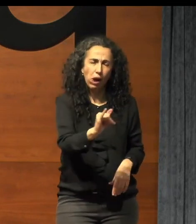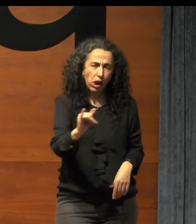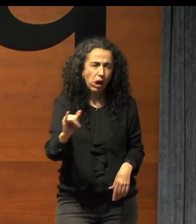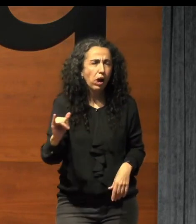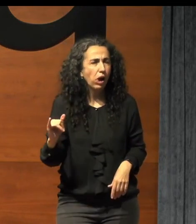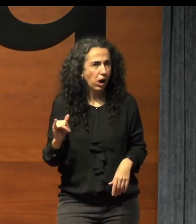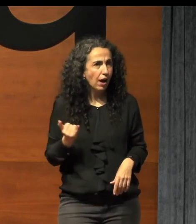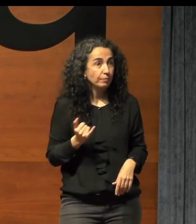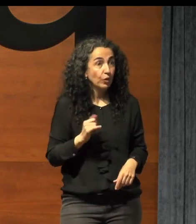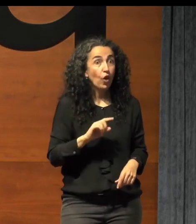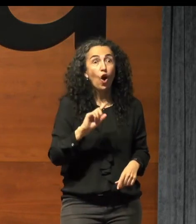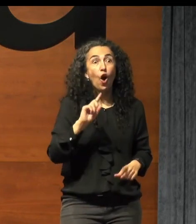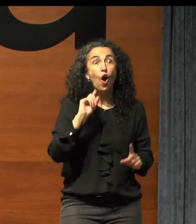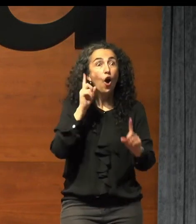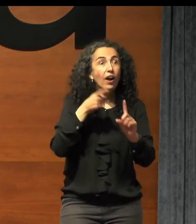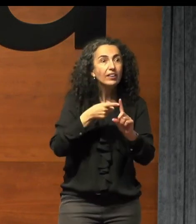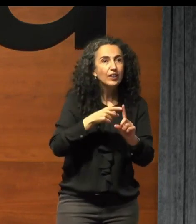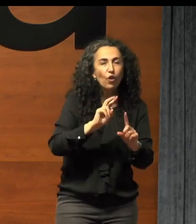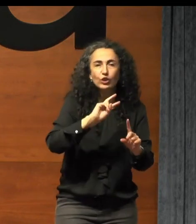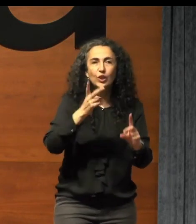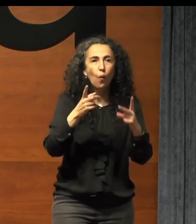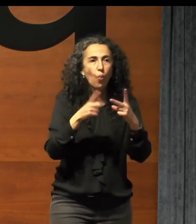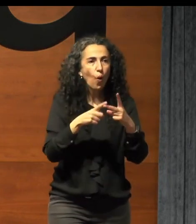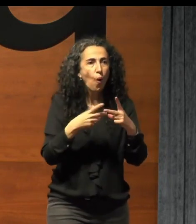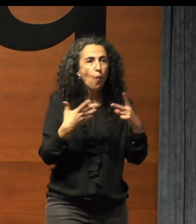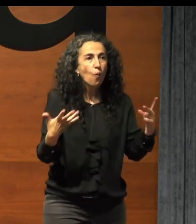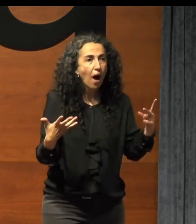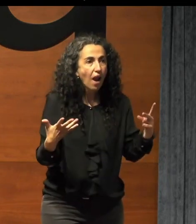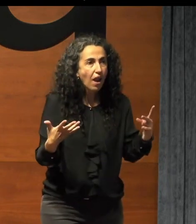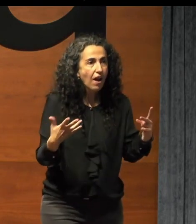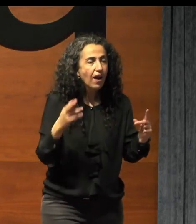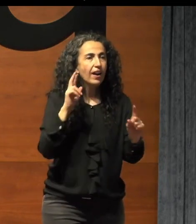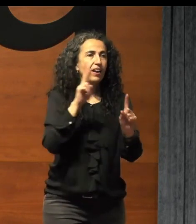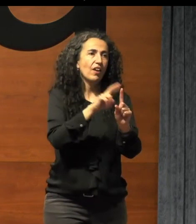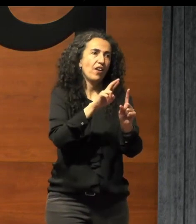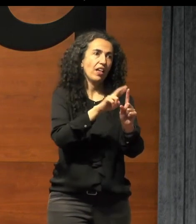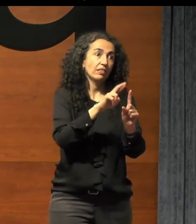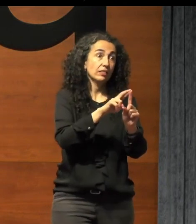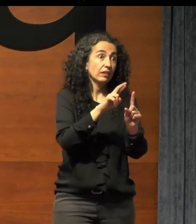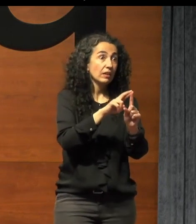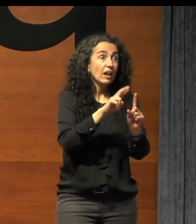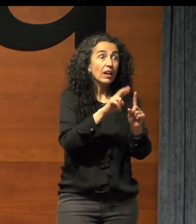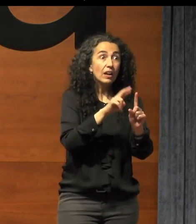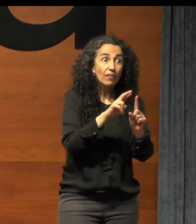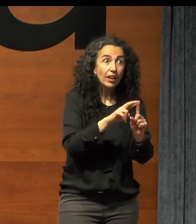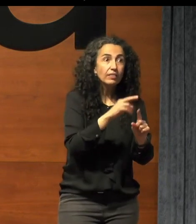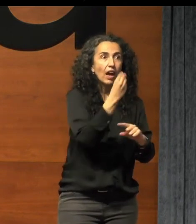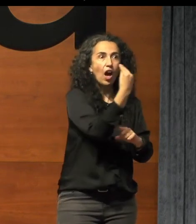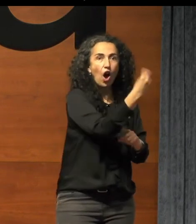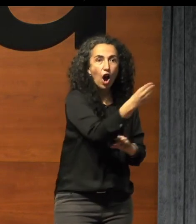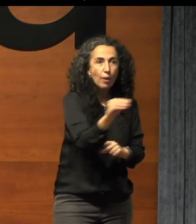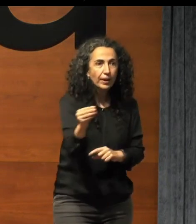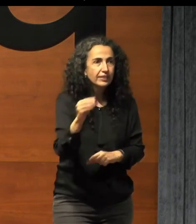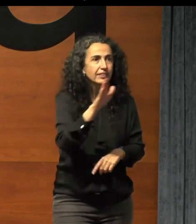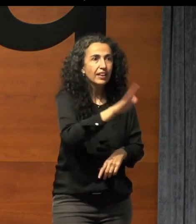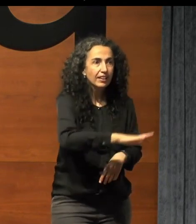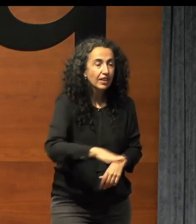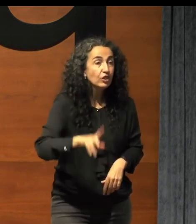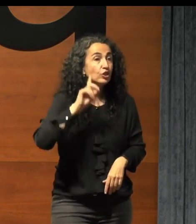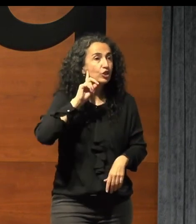música transmite. Las personas sordas también sienten pasión por la música. Y en segundo lugar, para servir